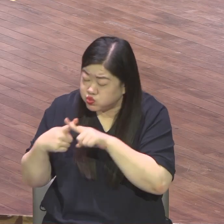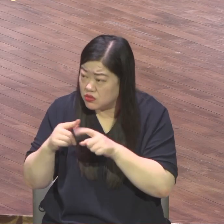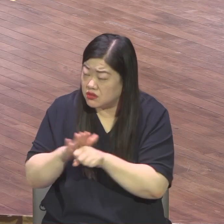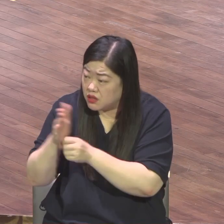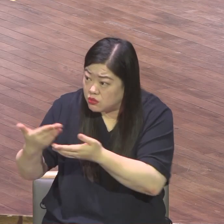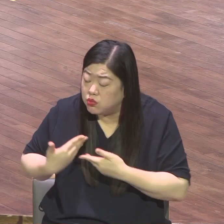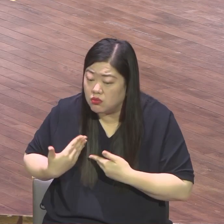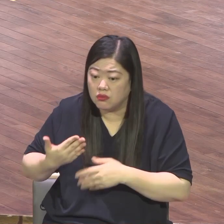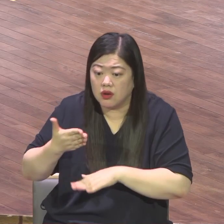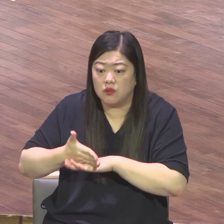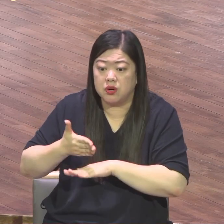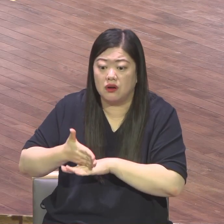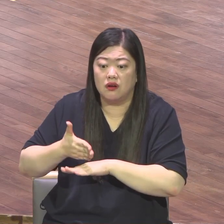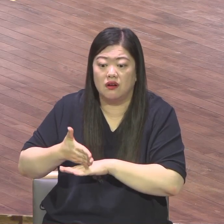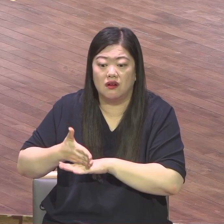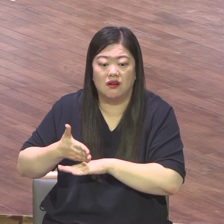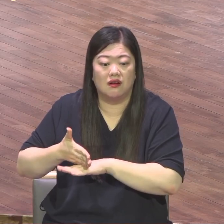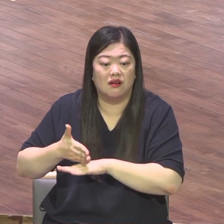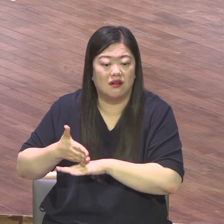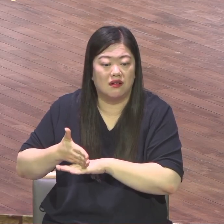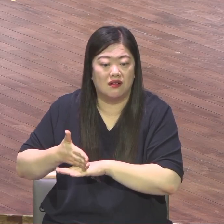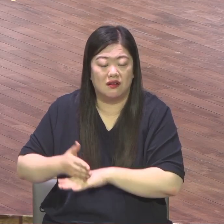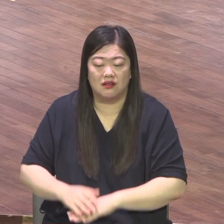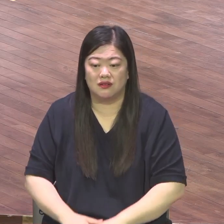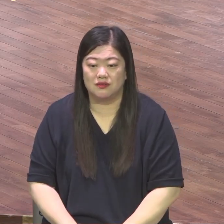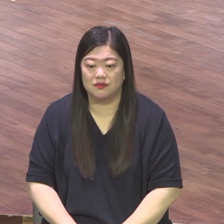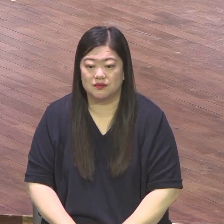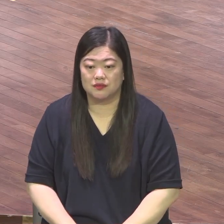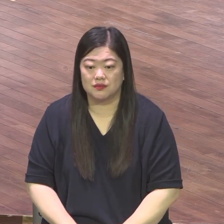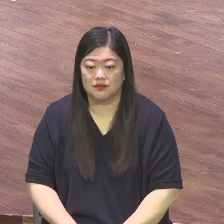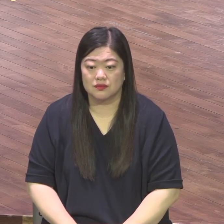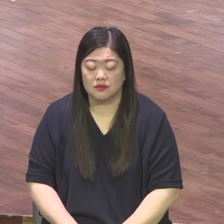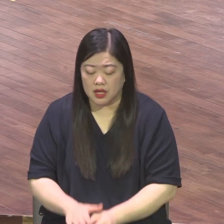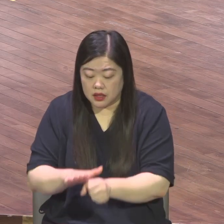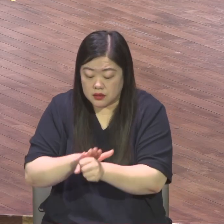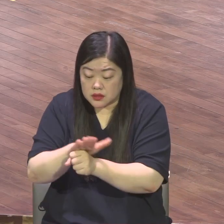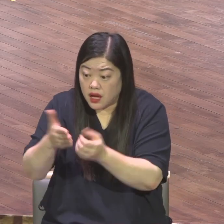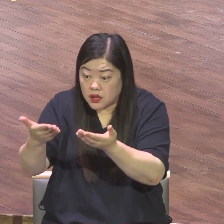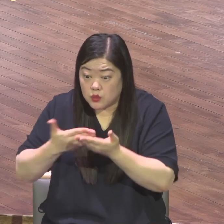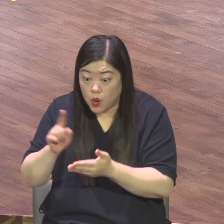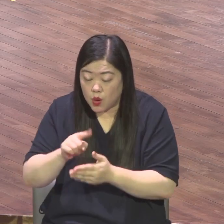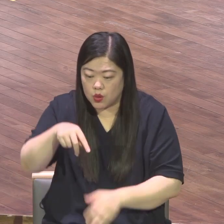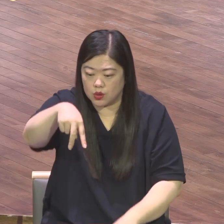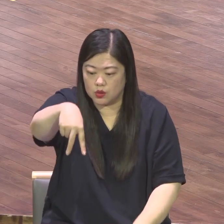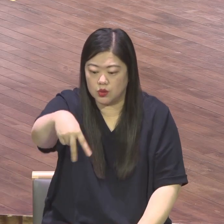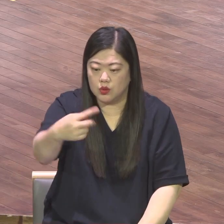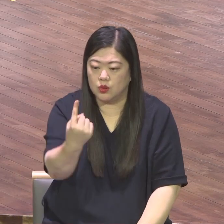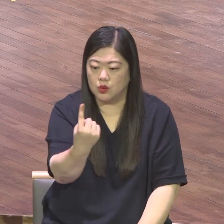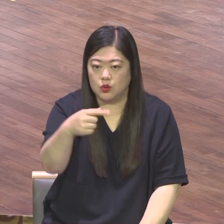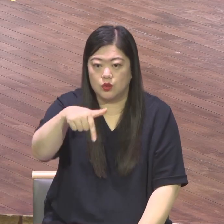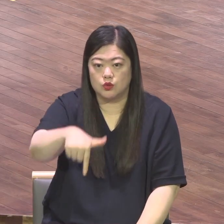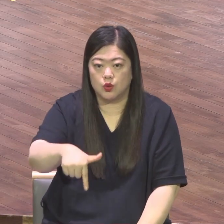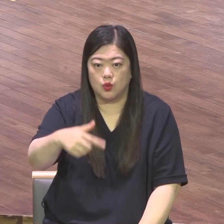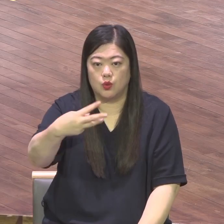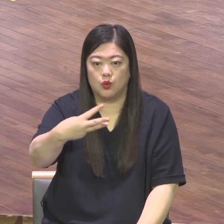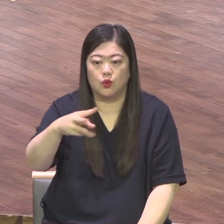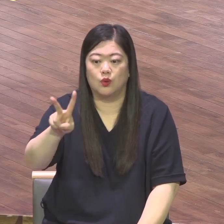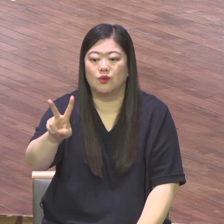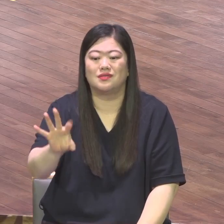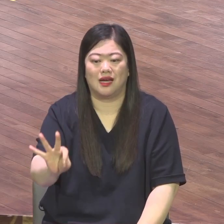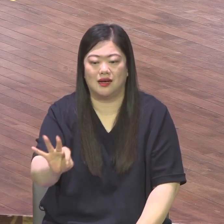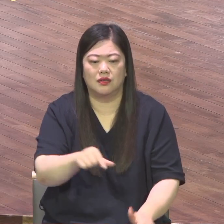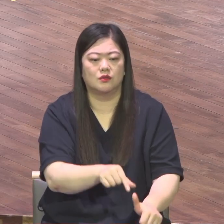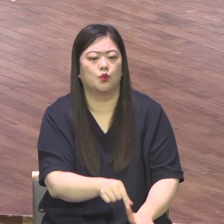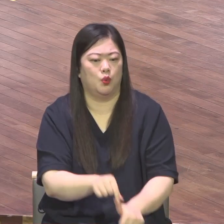자, 그 사랑의 핵심이 무엇입니까? 속량 곧 이 구원의 은혜입니다. 속량 곧 구원의 은혜.